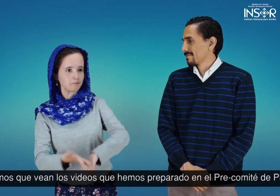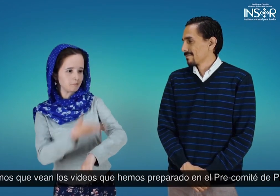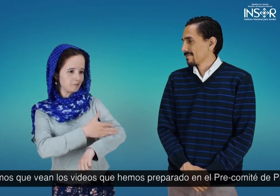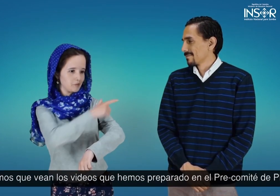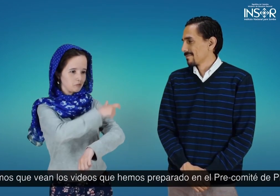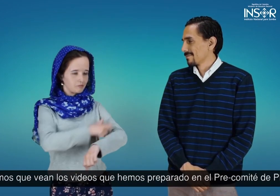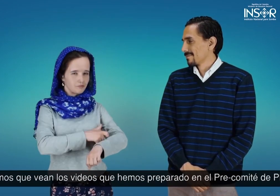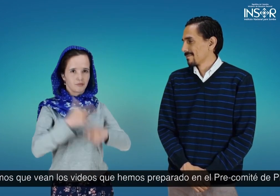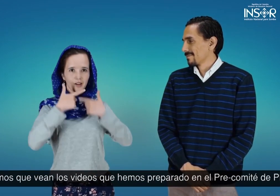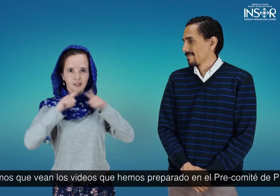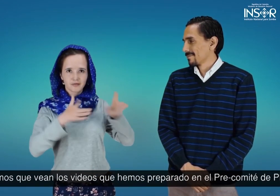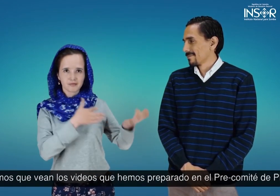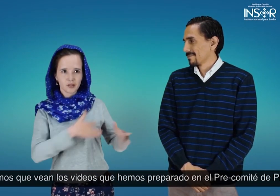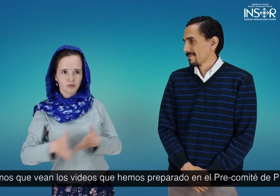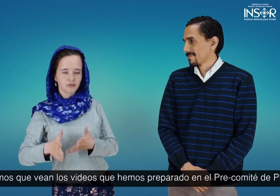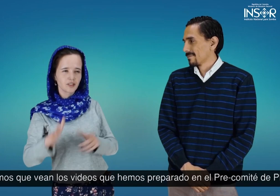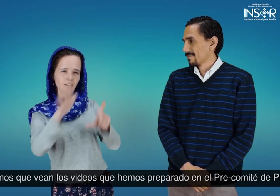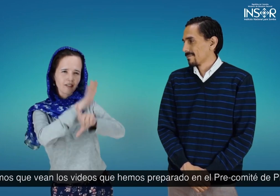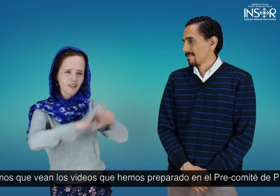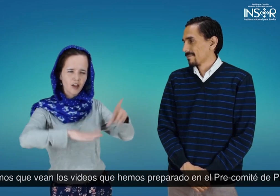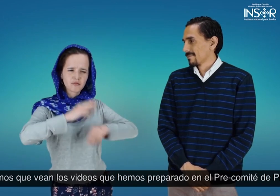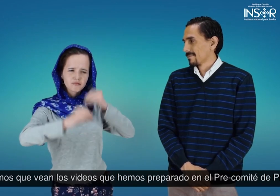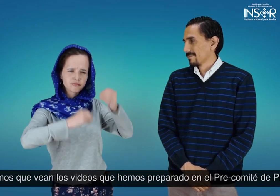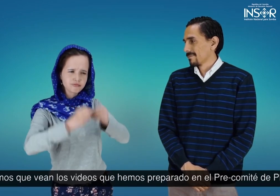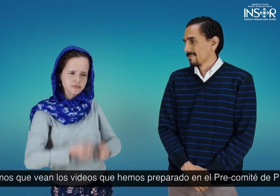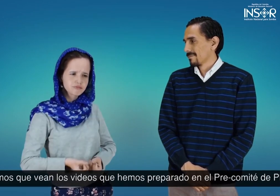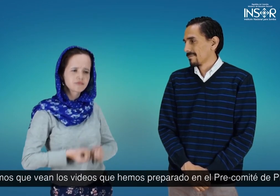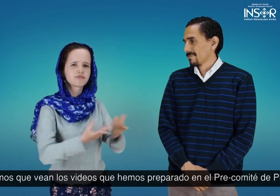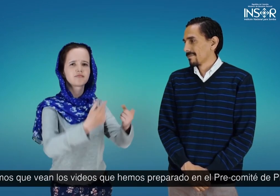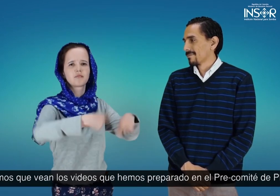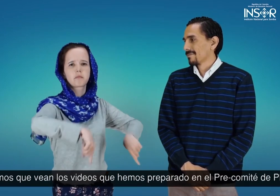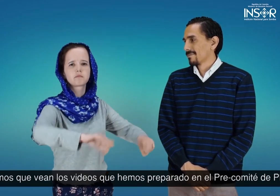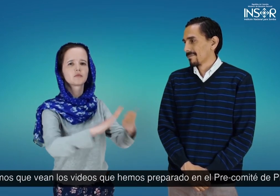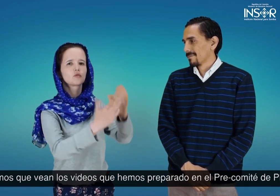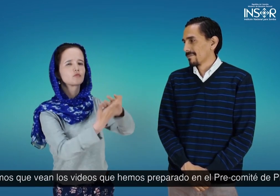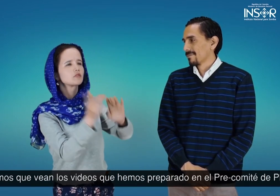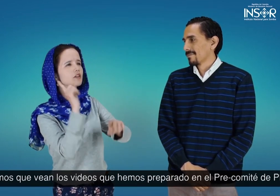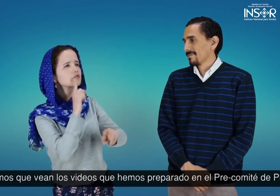esperamos que vean los vídeos que hemos preparado en el pre comité de planeación lingüística